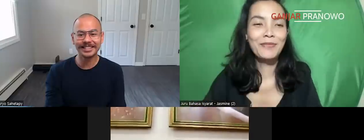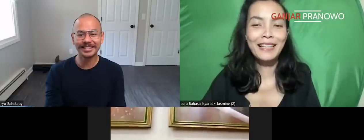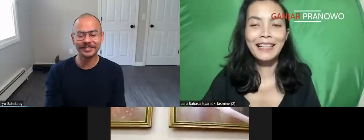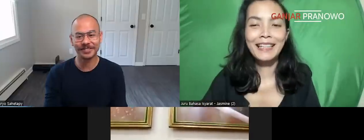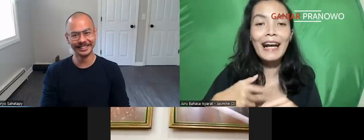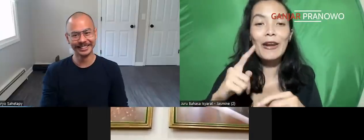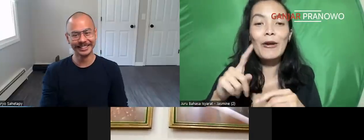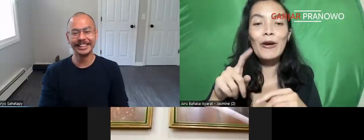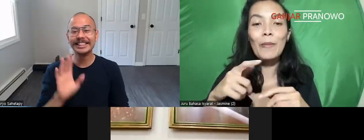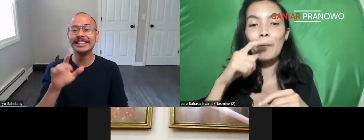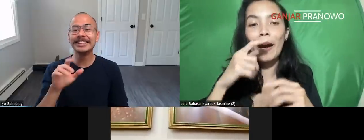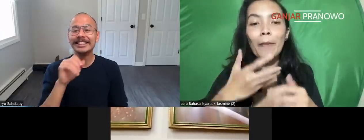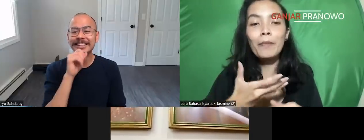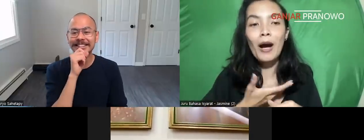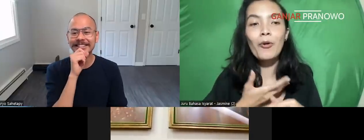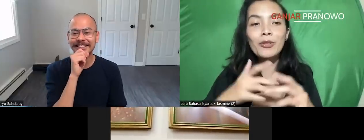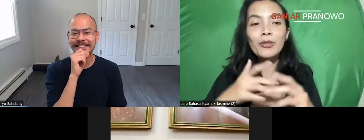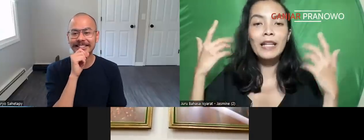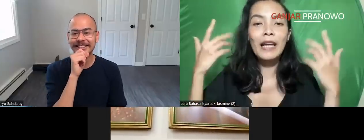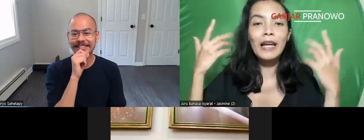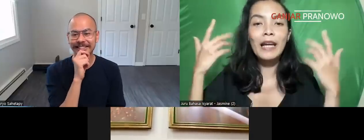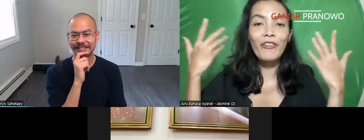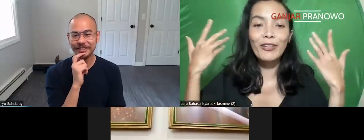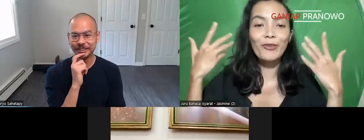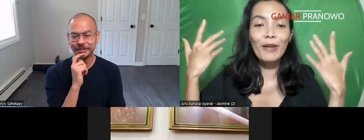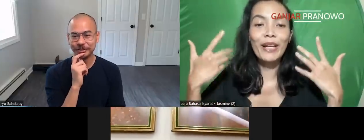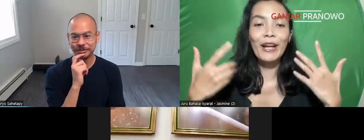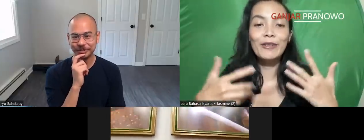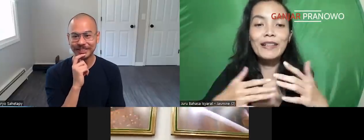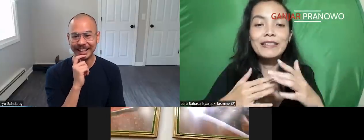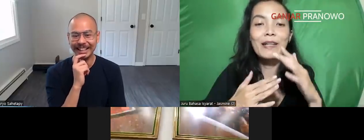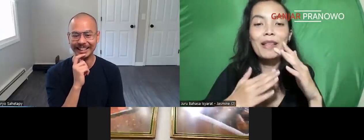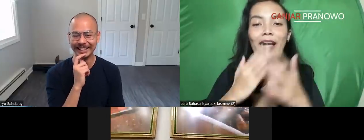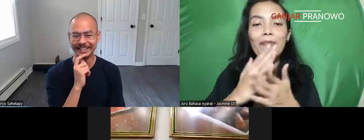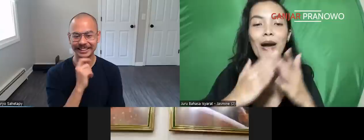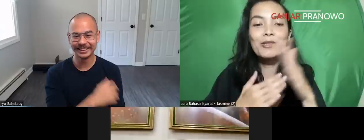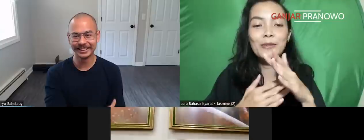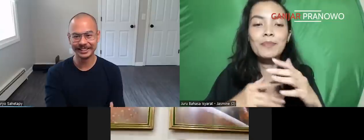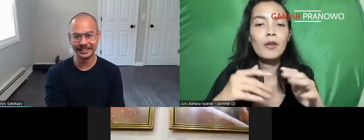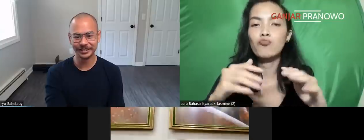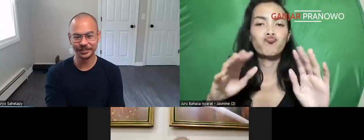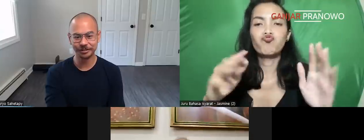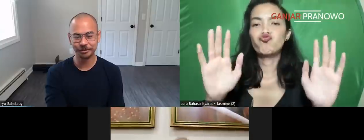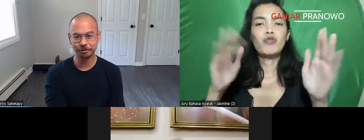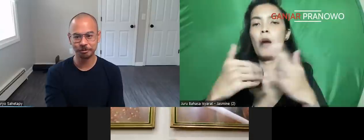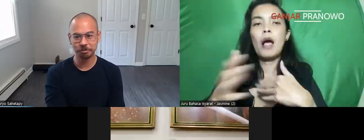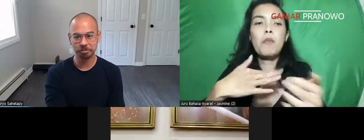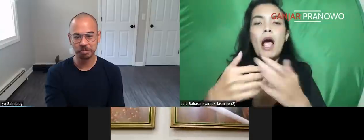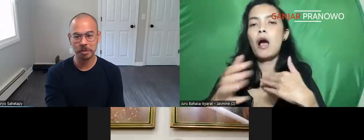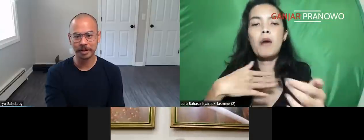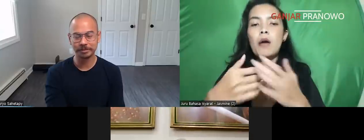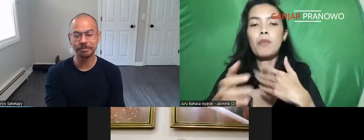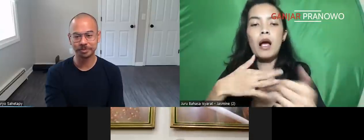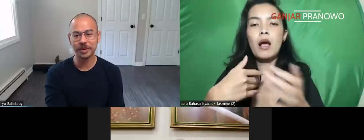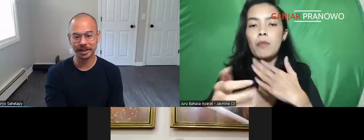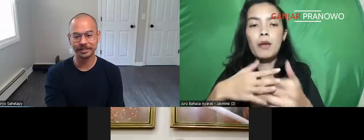yang terganggu Kalau Bapak mau atau tidak pakai ptualound aku gak soal Kok aku enggak soal